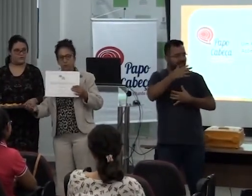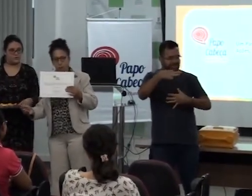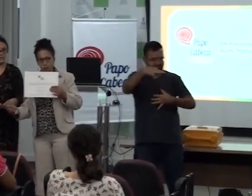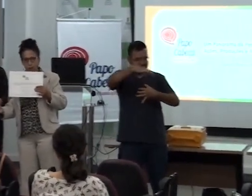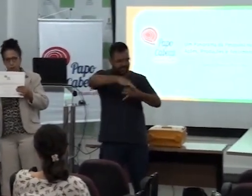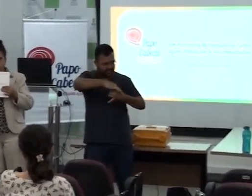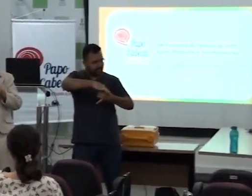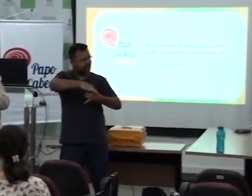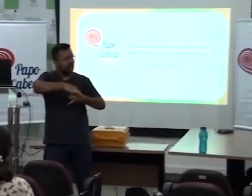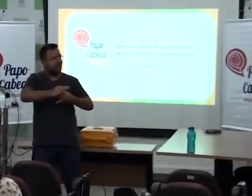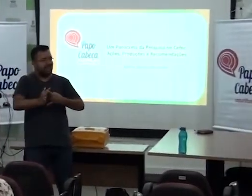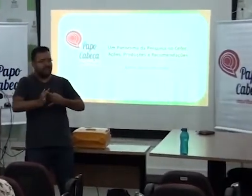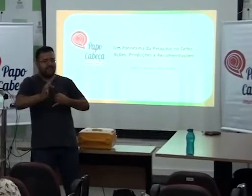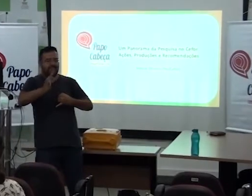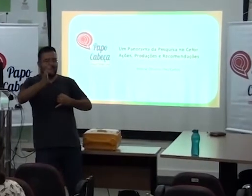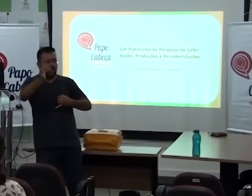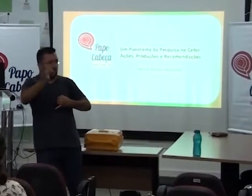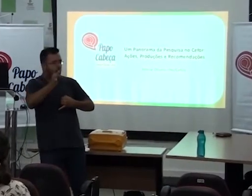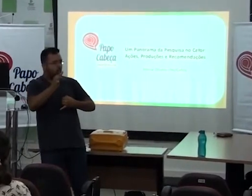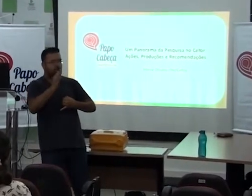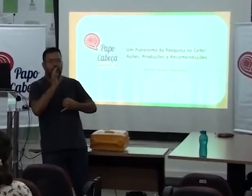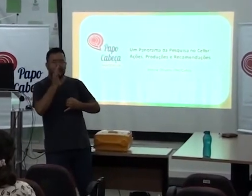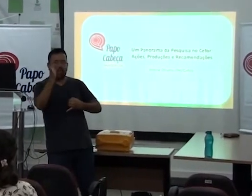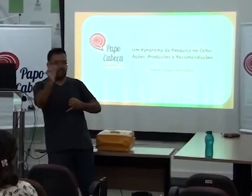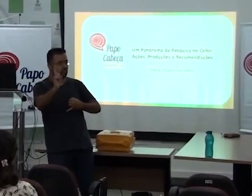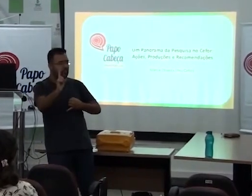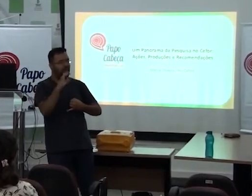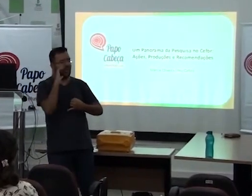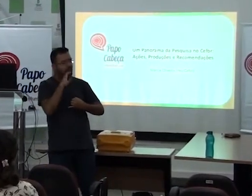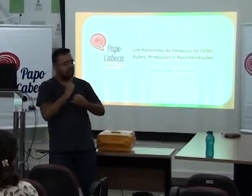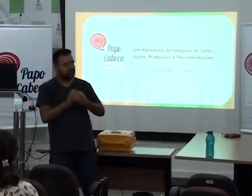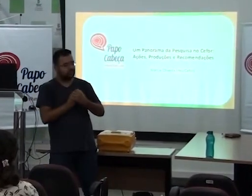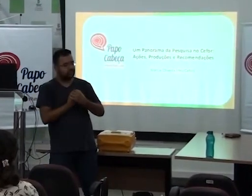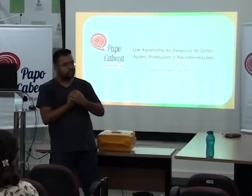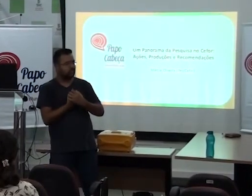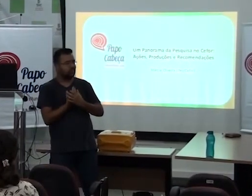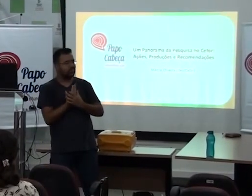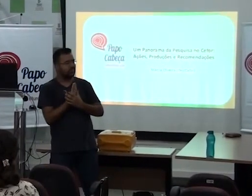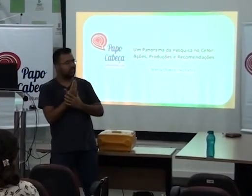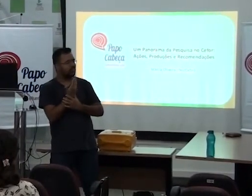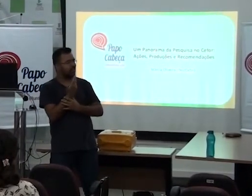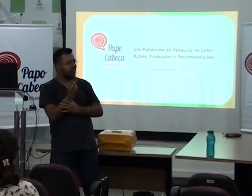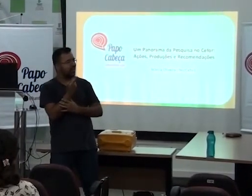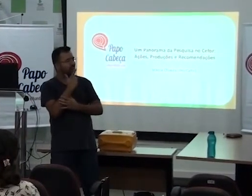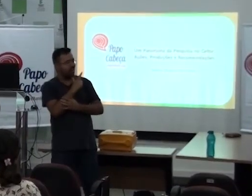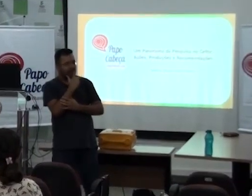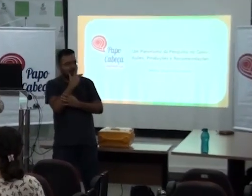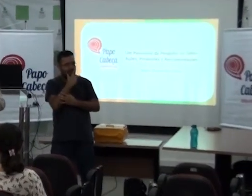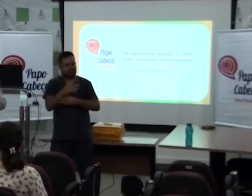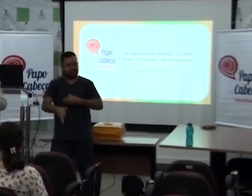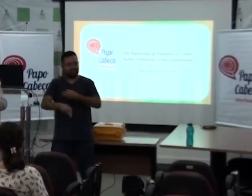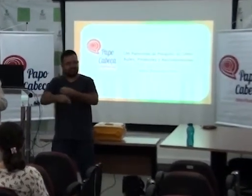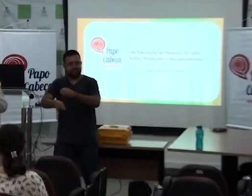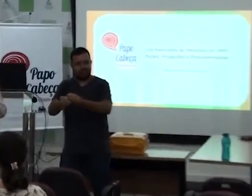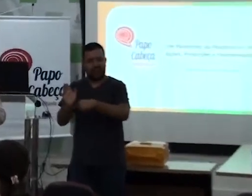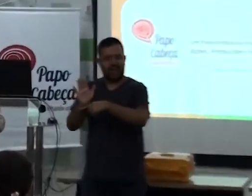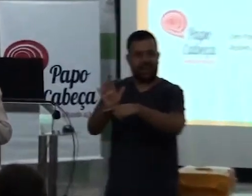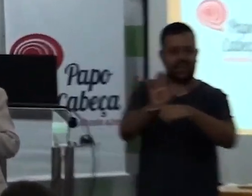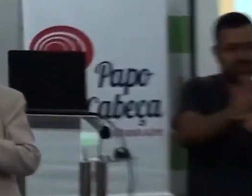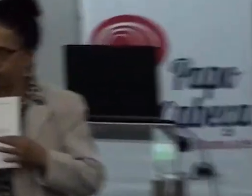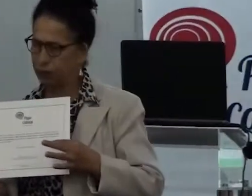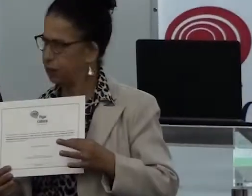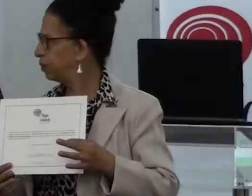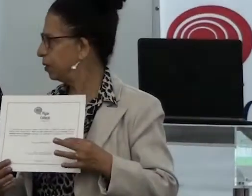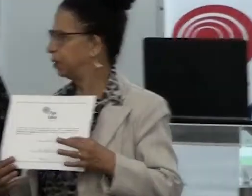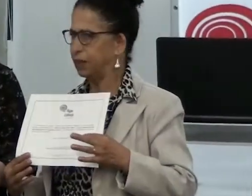no futuro, não muito longo, estar contribuindo com os municípios onde tem CEFOL no estado